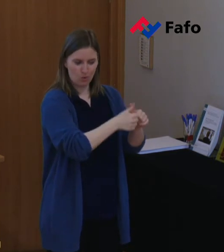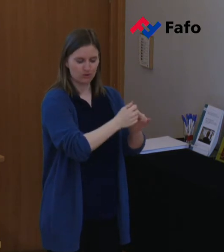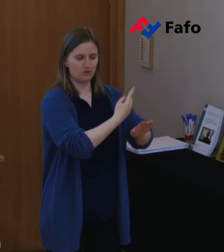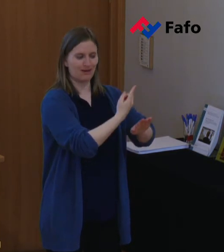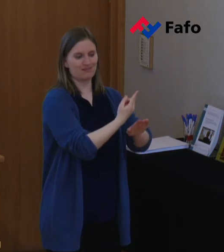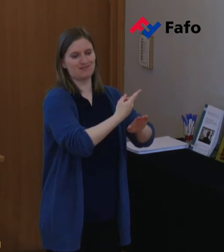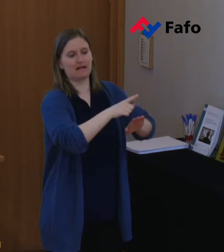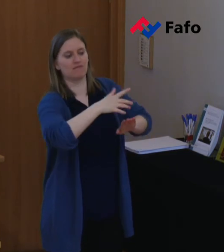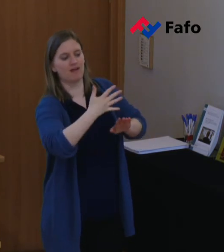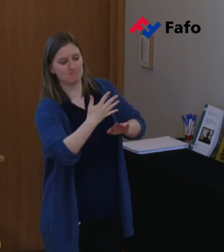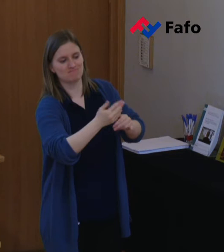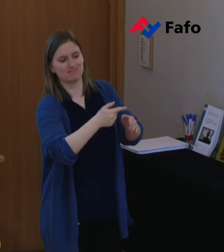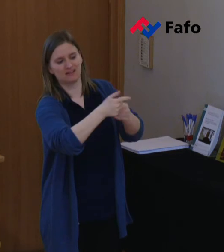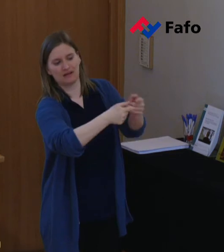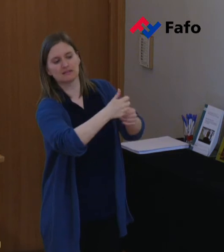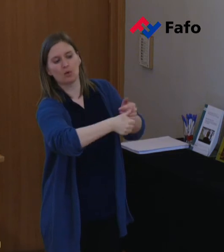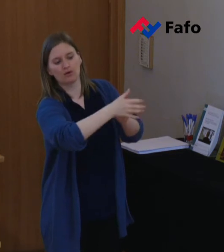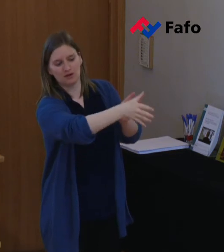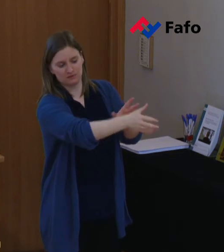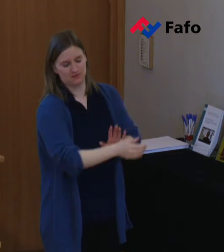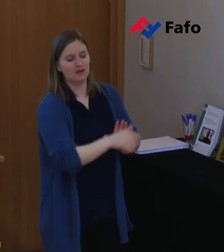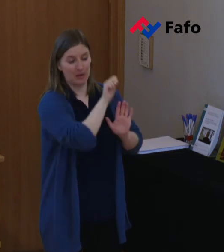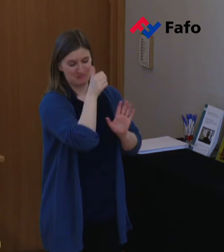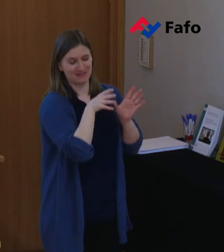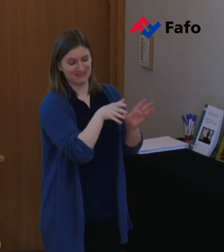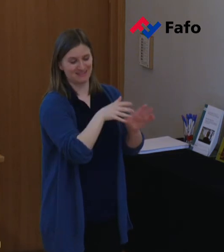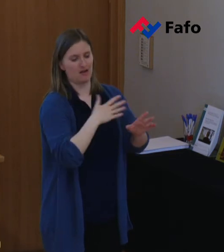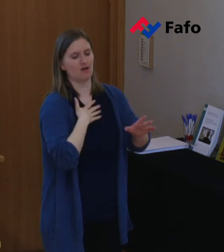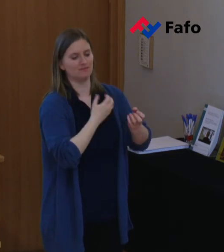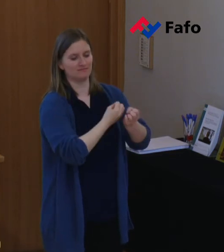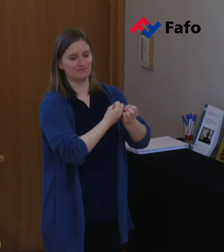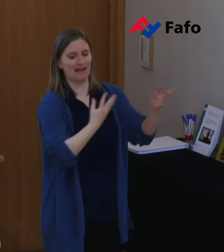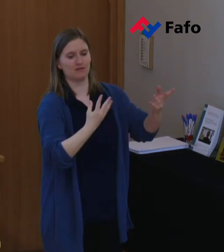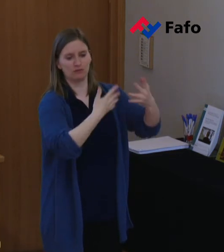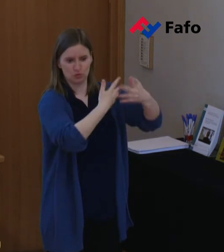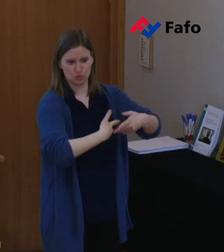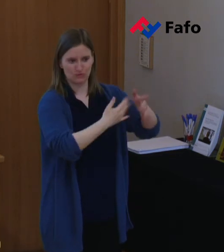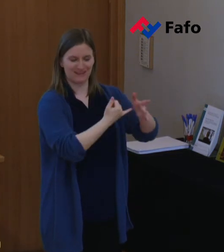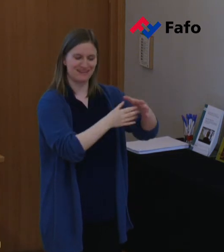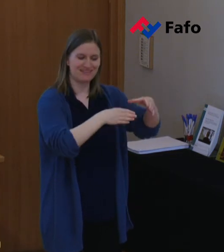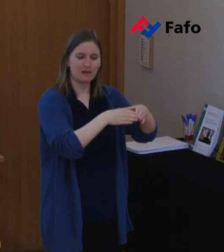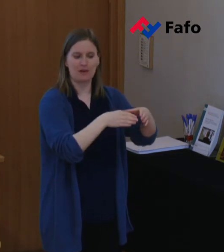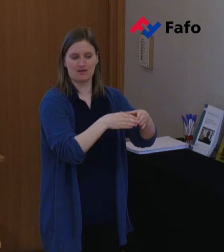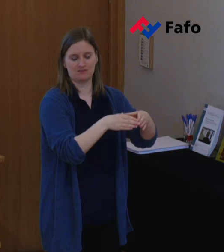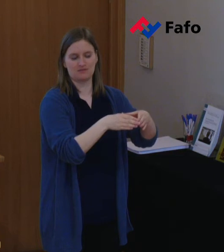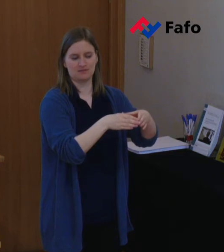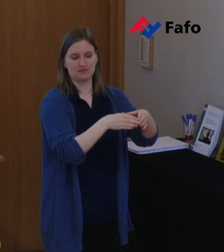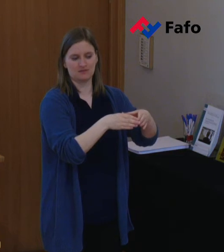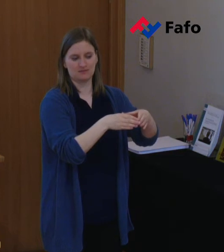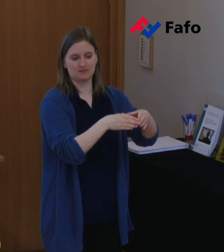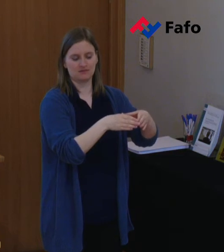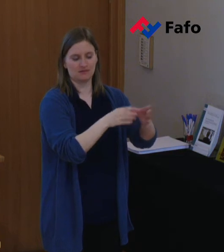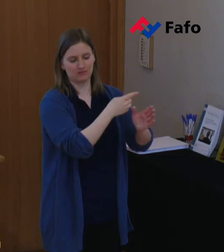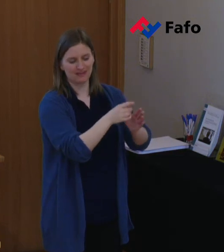de neste årene. Nå skal det sies om Bergen at de har hatt mange flere funksjoner inne i teamet, i og med at de